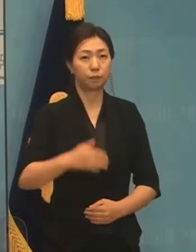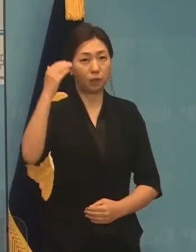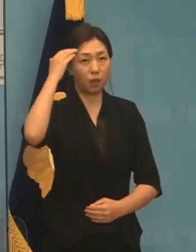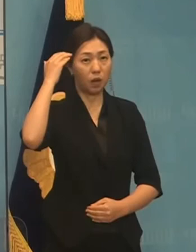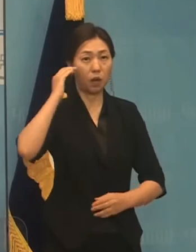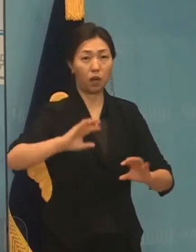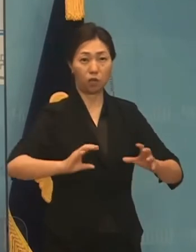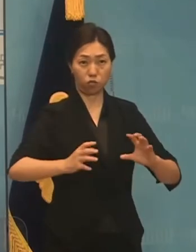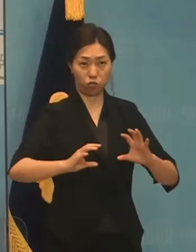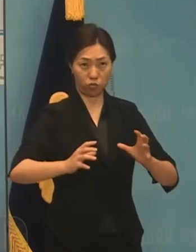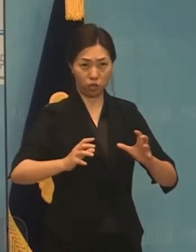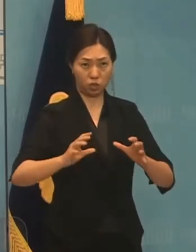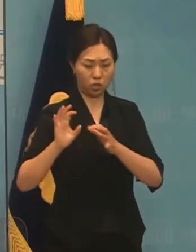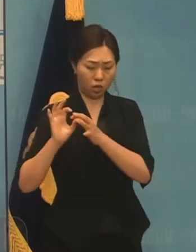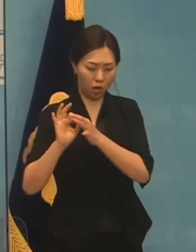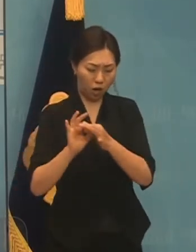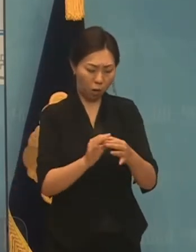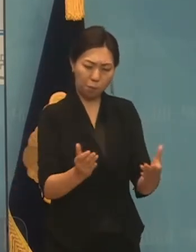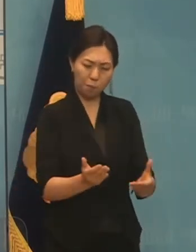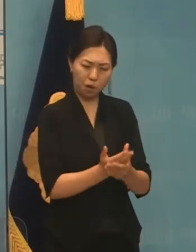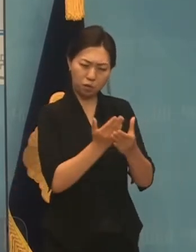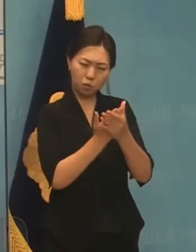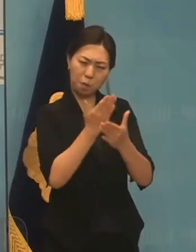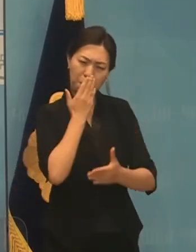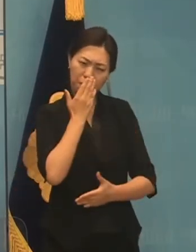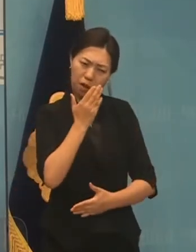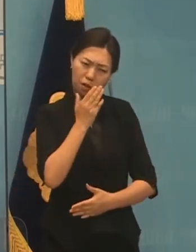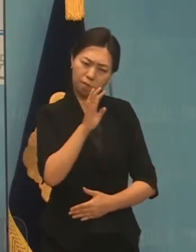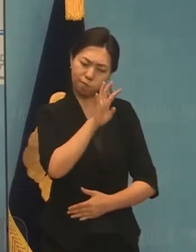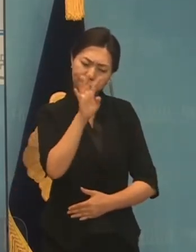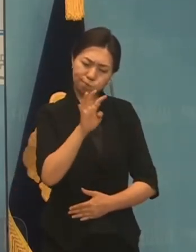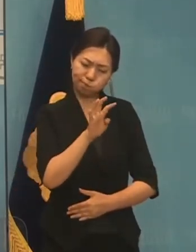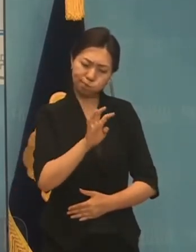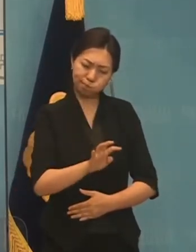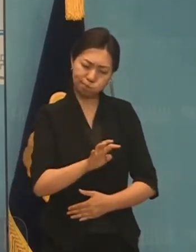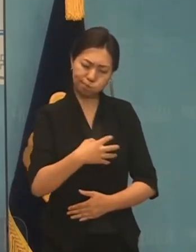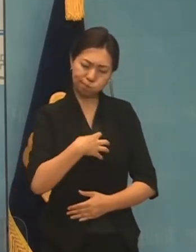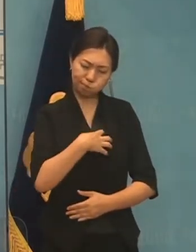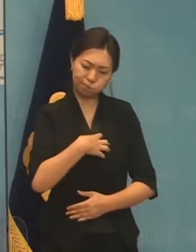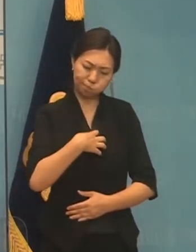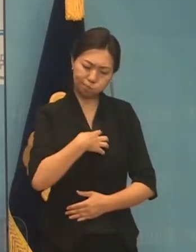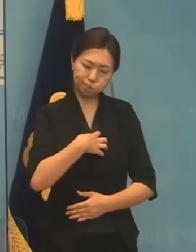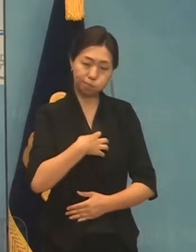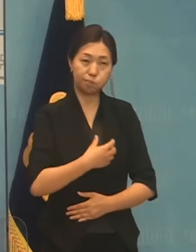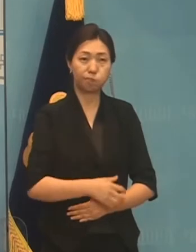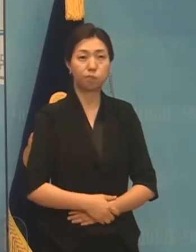대한민국이 지속 가능할지를 걱정해야 하는 상황입니다.